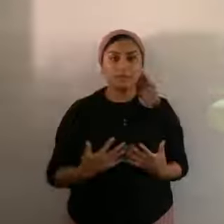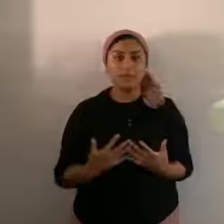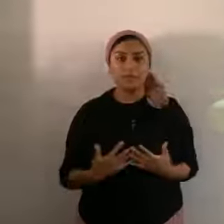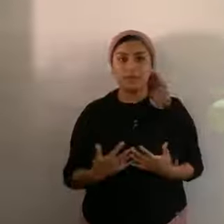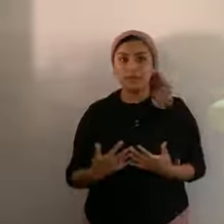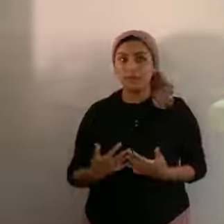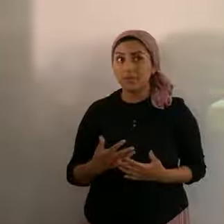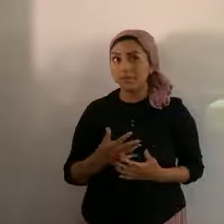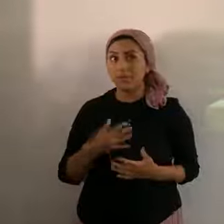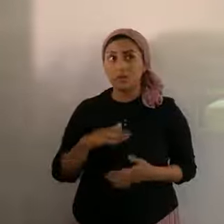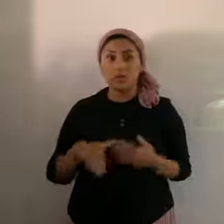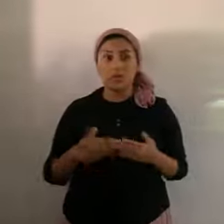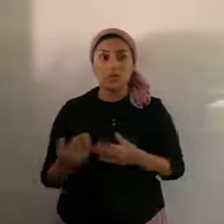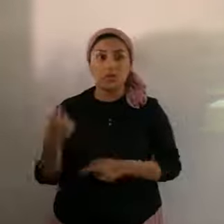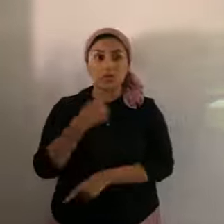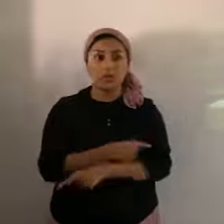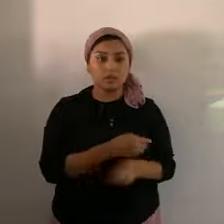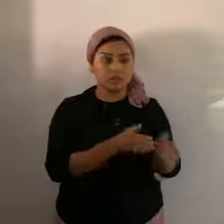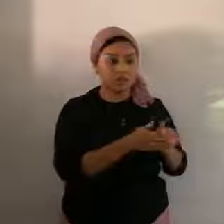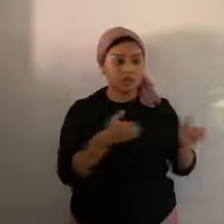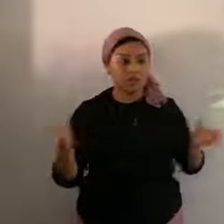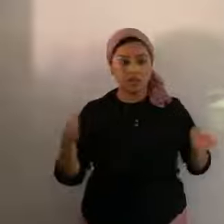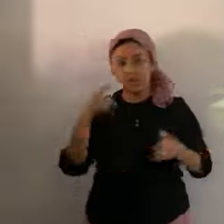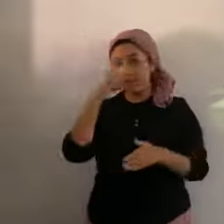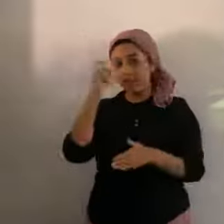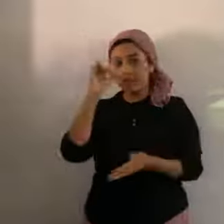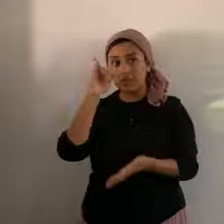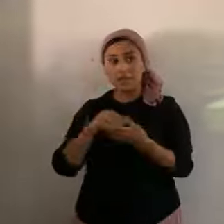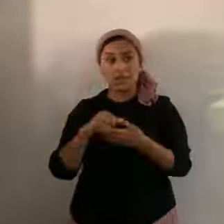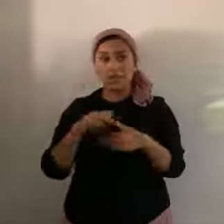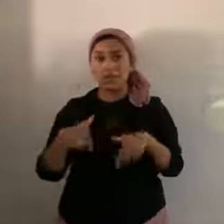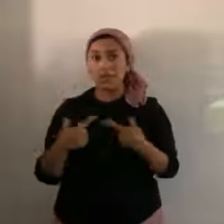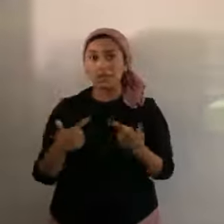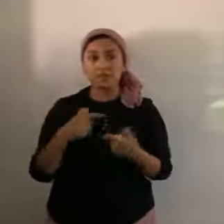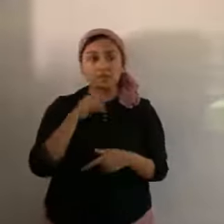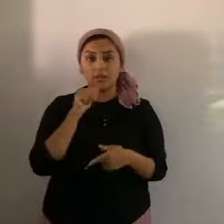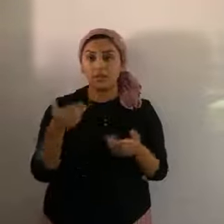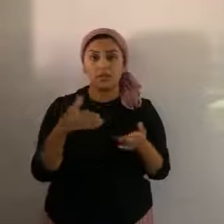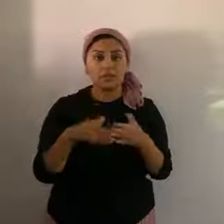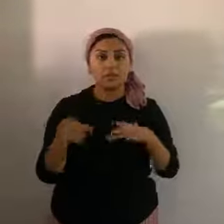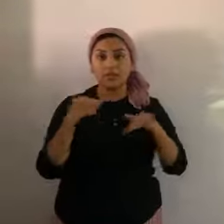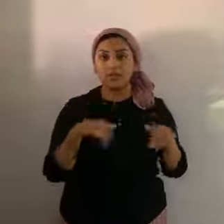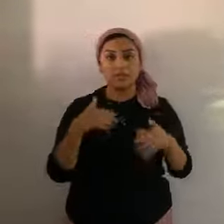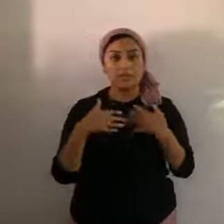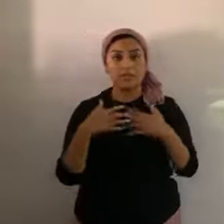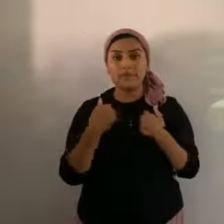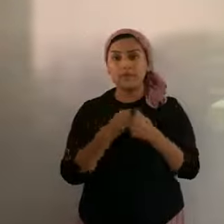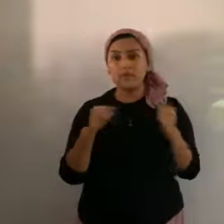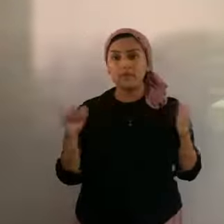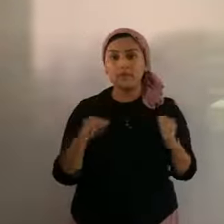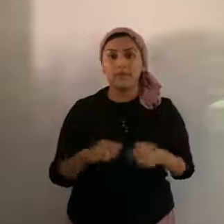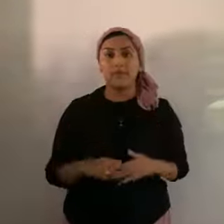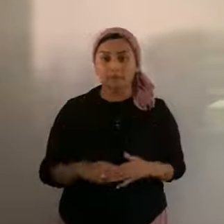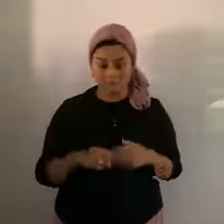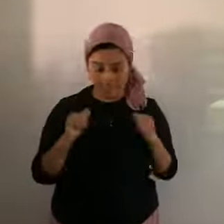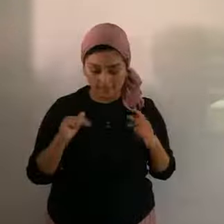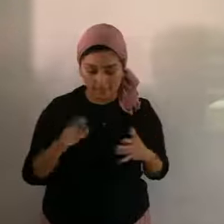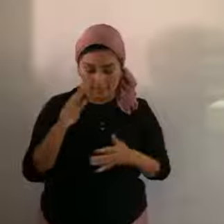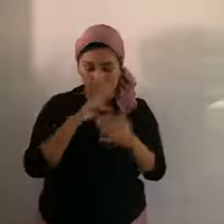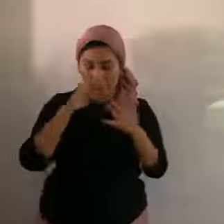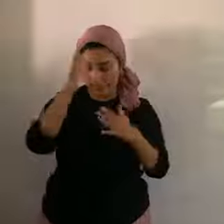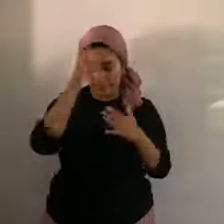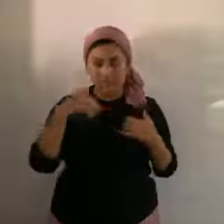durante toda su vida, por eso. O sea, su vida no fue igual, aunque fue salvo. Bendito es el Abba Kadosh, y